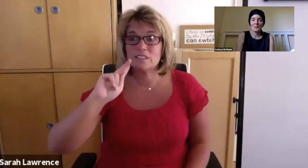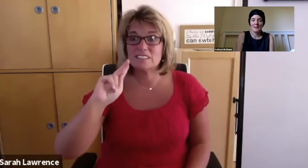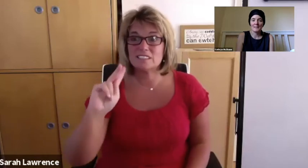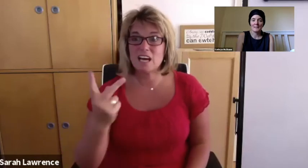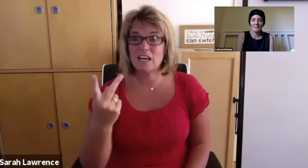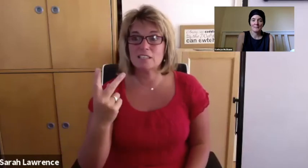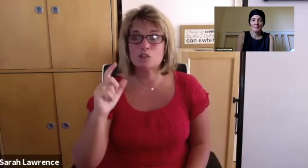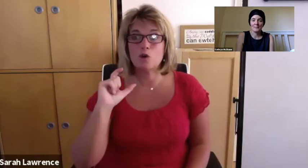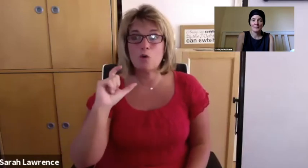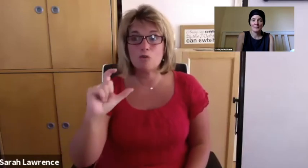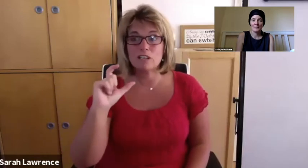gwlad.